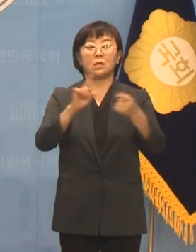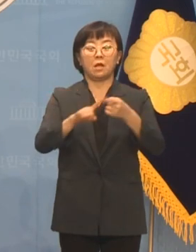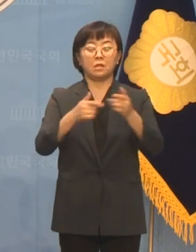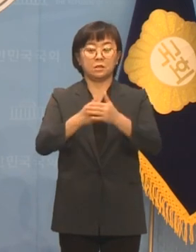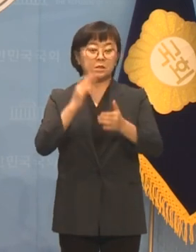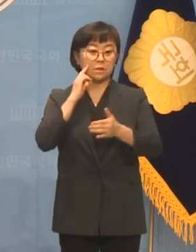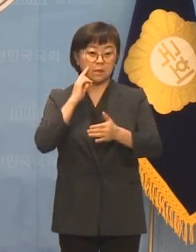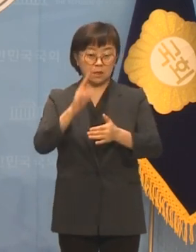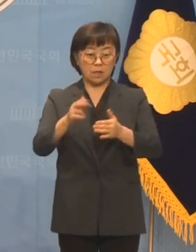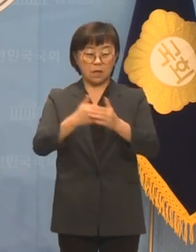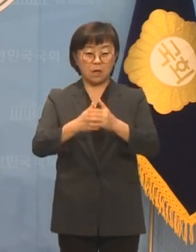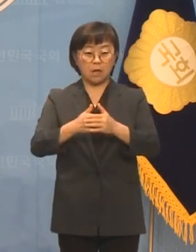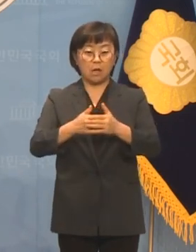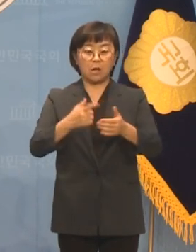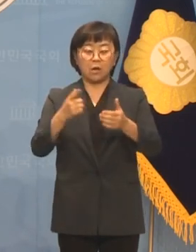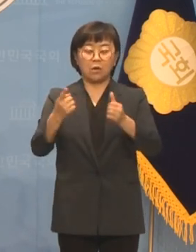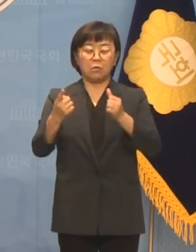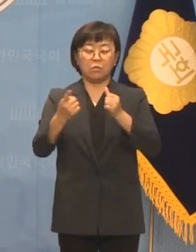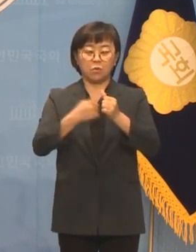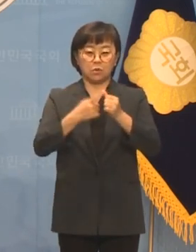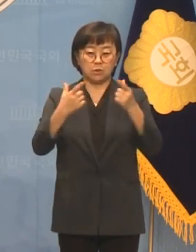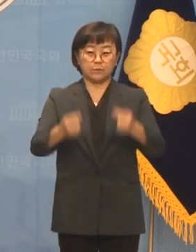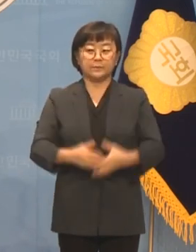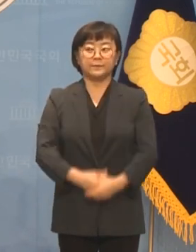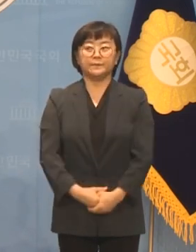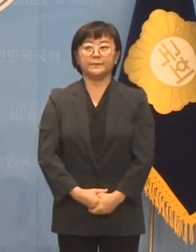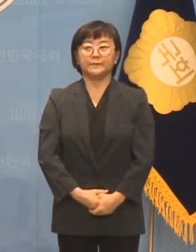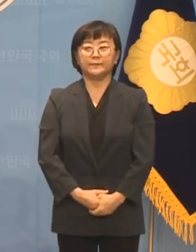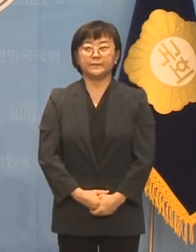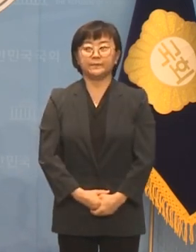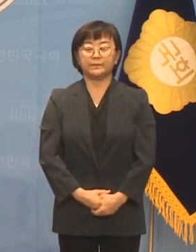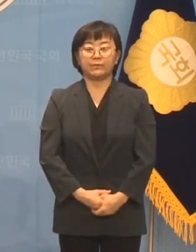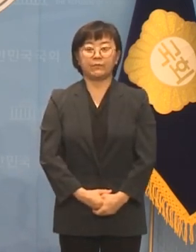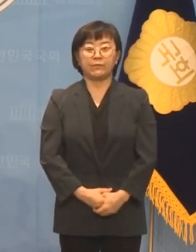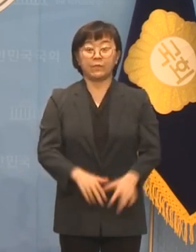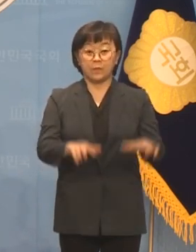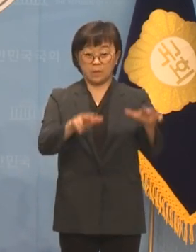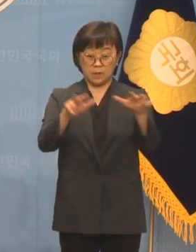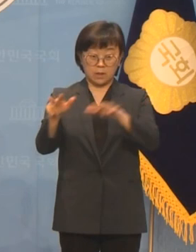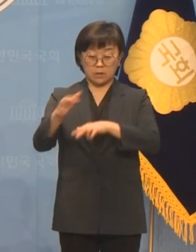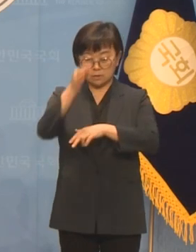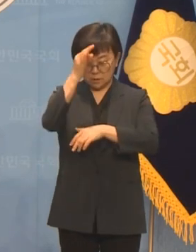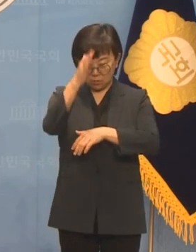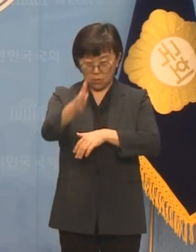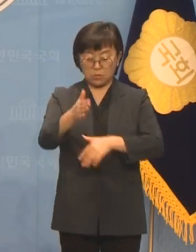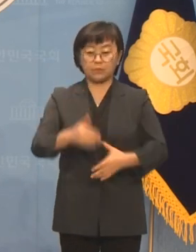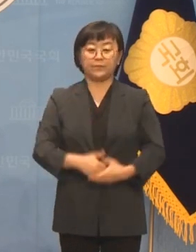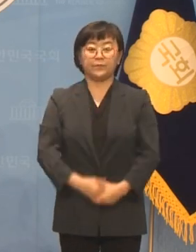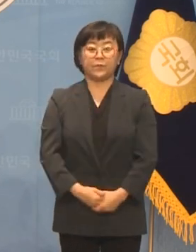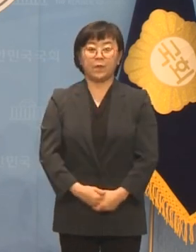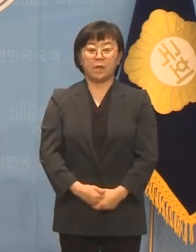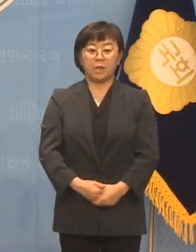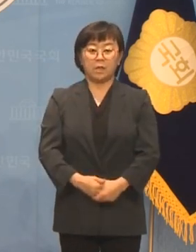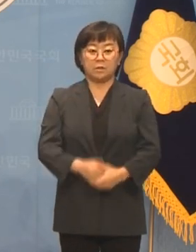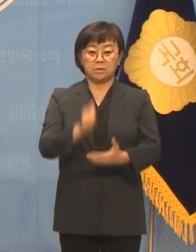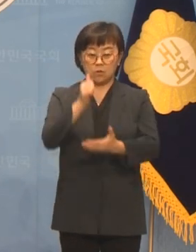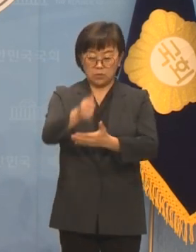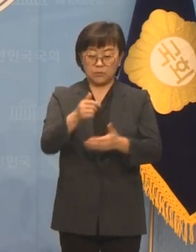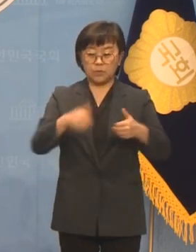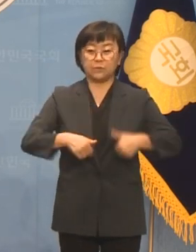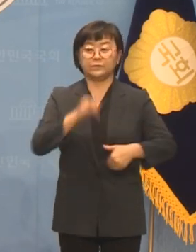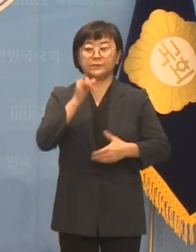심각한 모독이 아닐 수 없습니다 즉각 사죄하고 섞고 대제